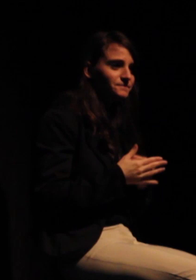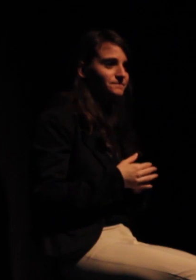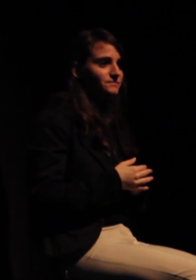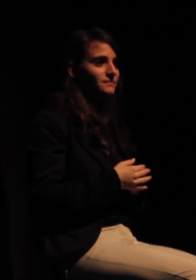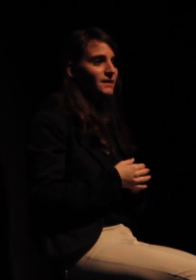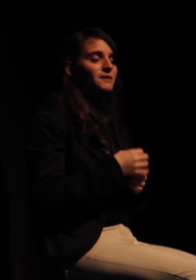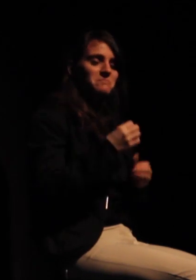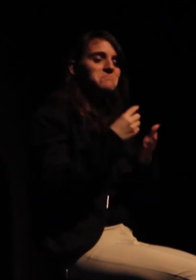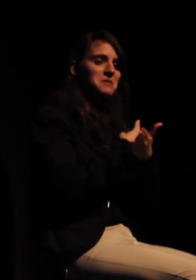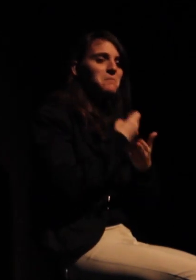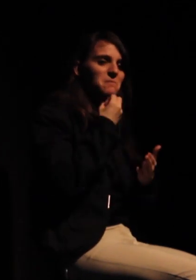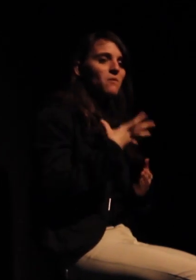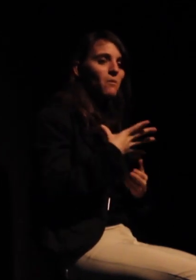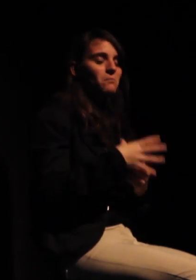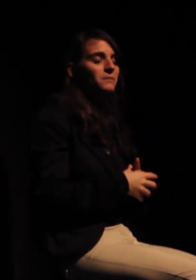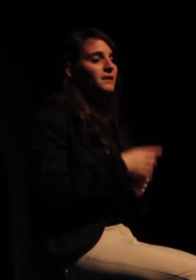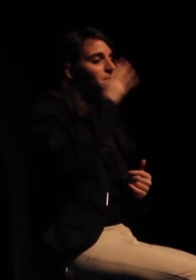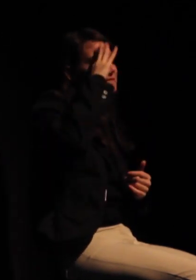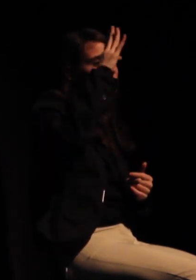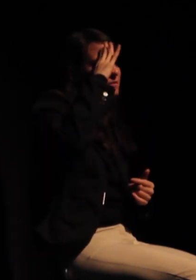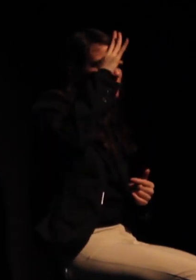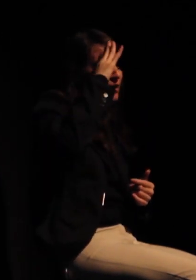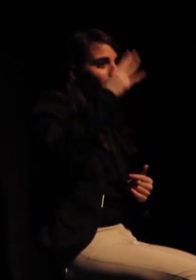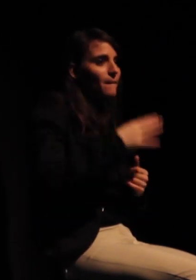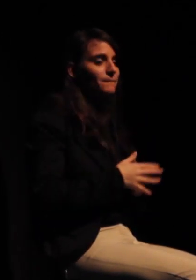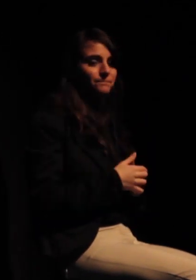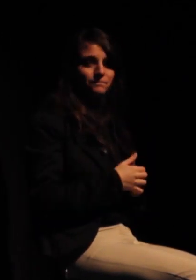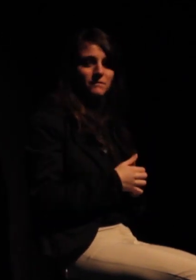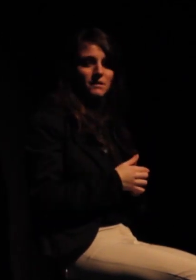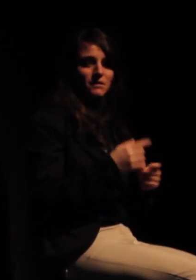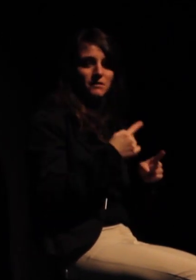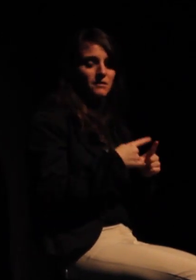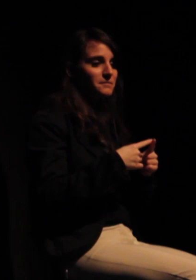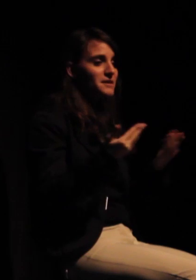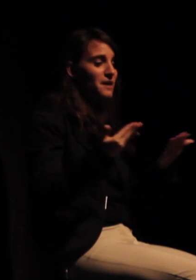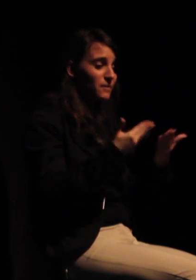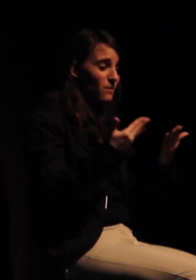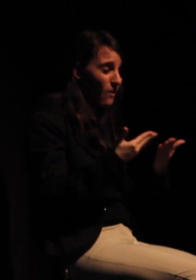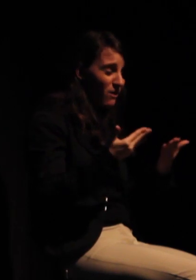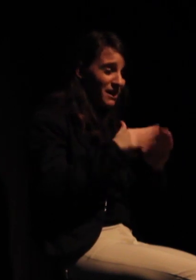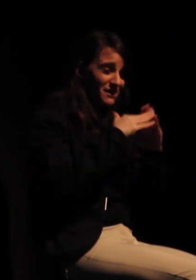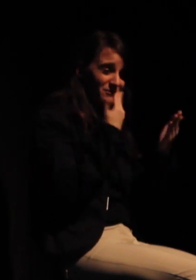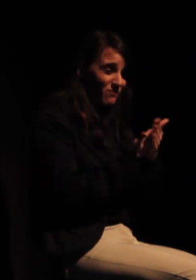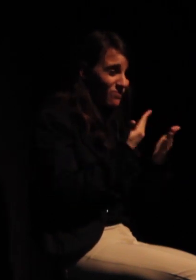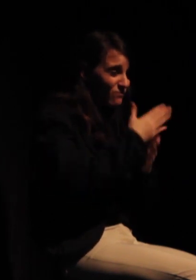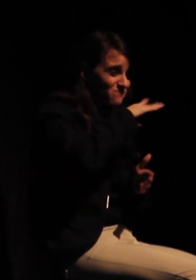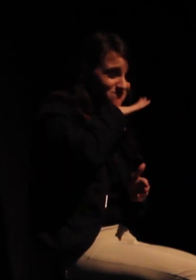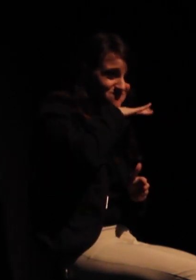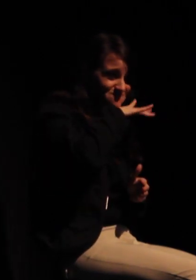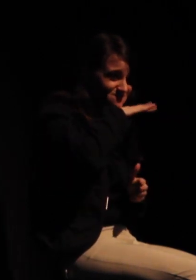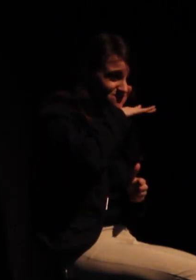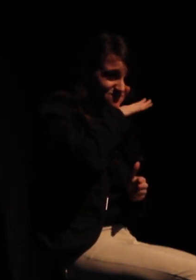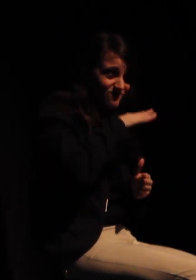Acho que é boa pergunta e é fundamental, principalmente numa hora que o ensino está à